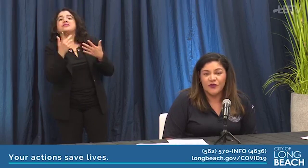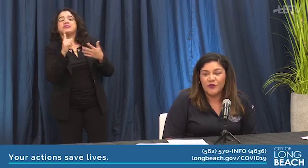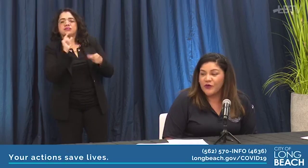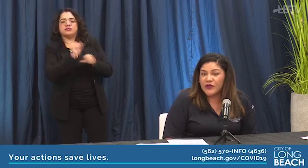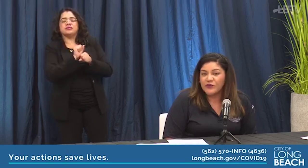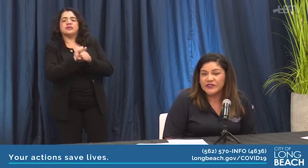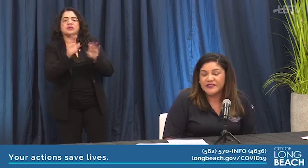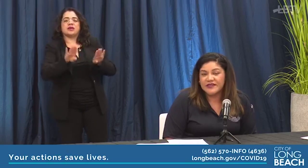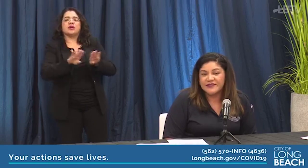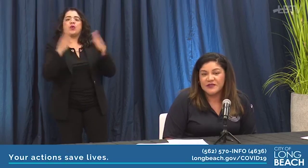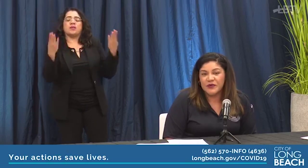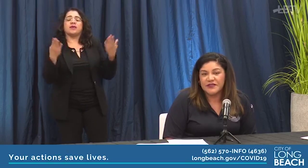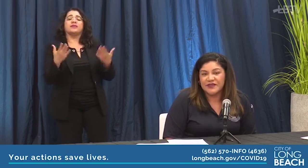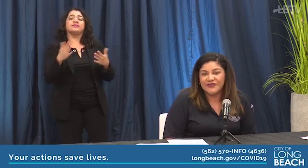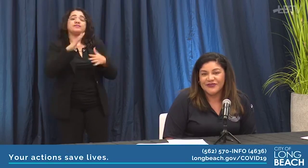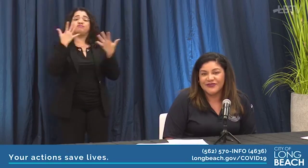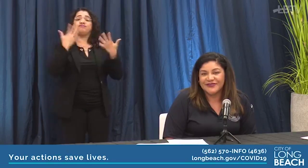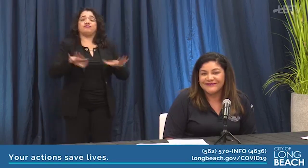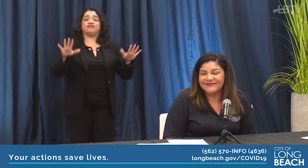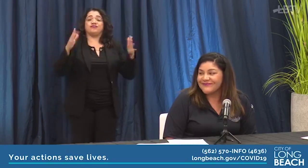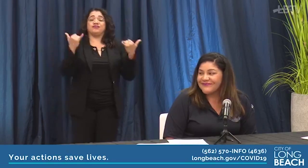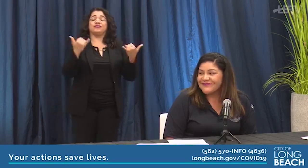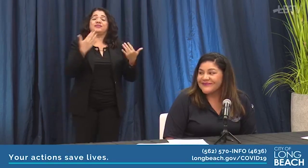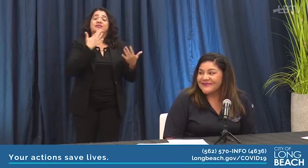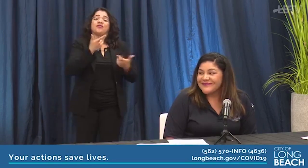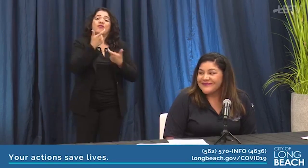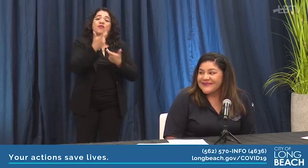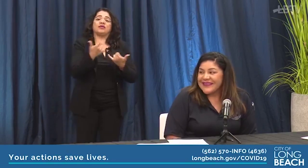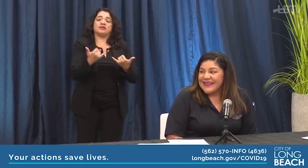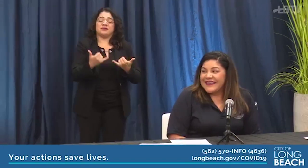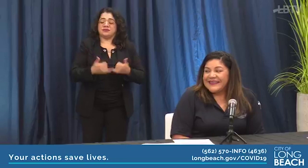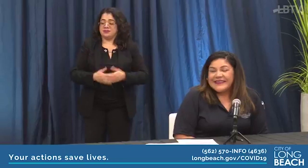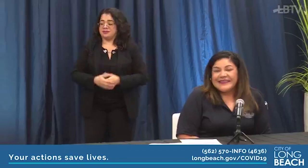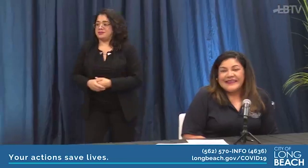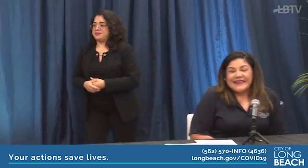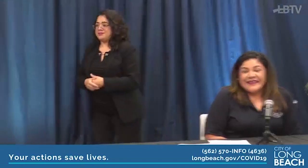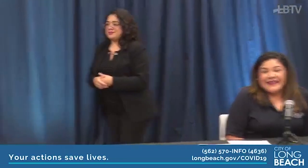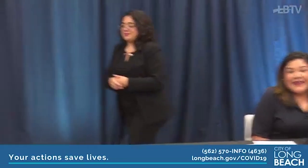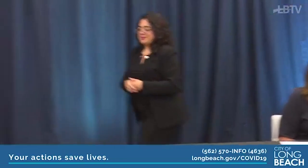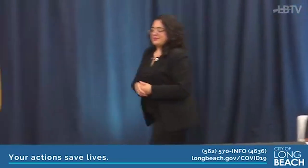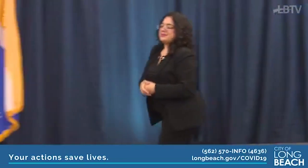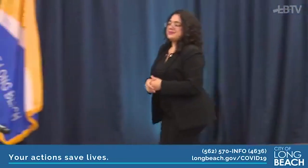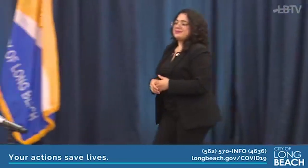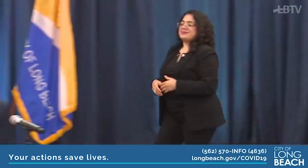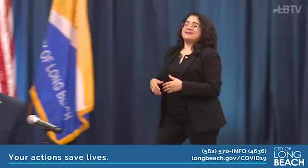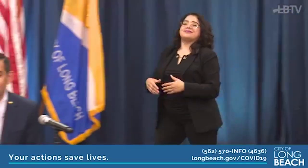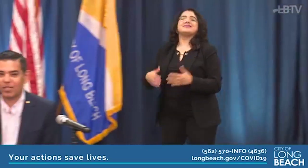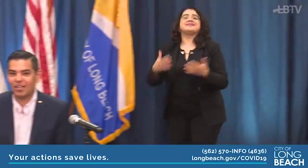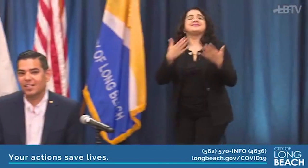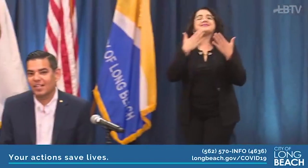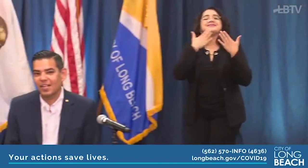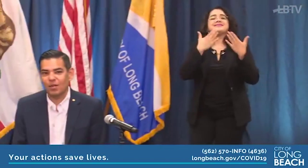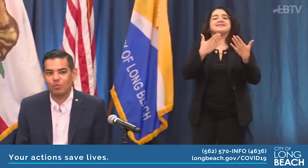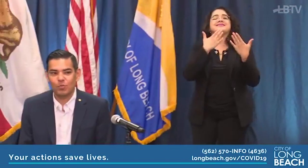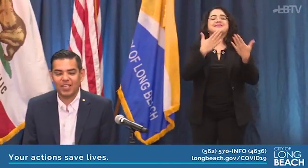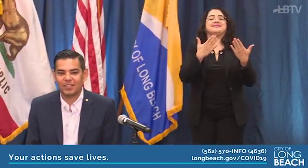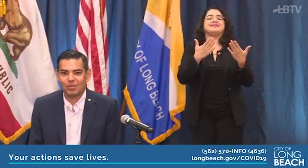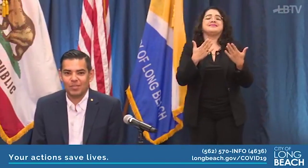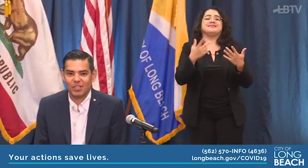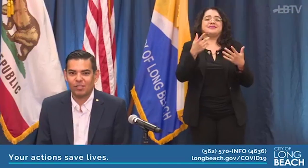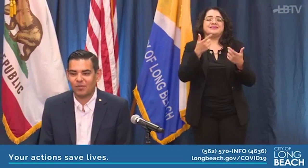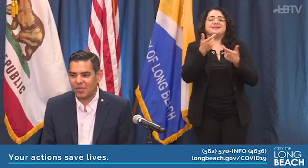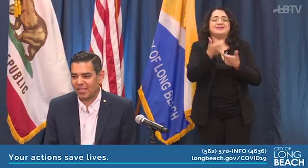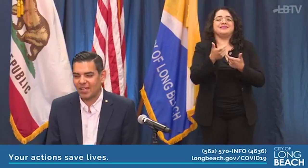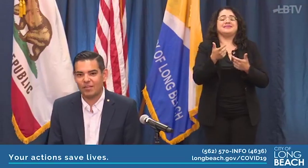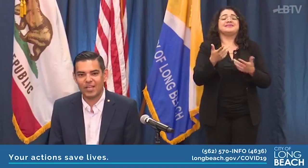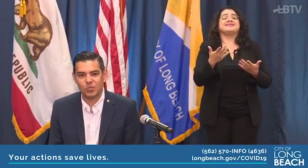es todo por hoy. Muchas gracias por estar con nosotros. Y muchas gracias también por estar con nosotros. Por favor, tener un weekend que esté